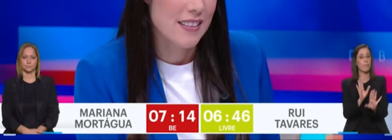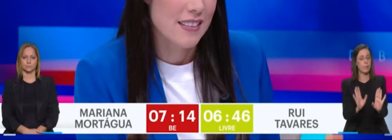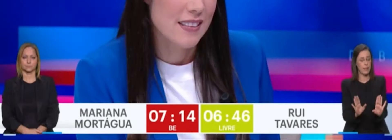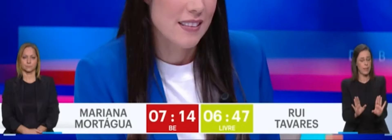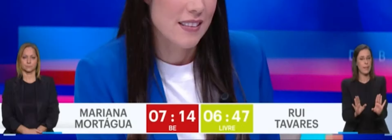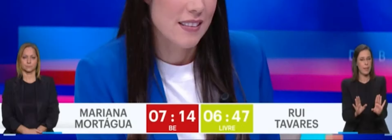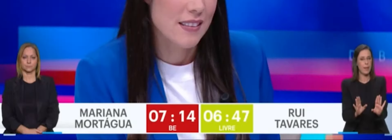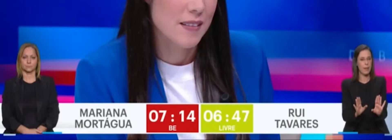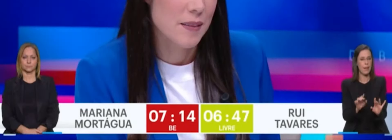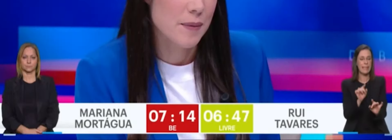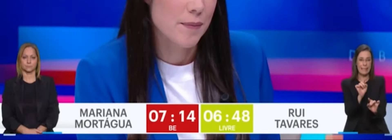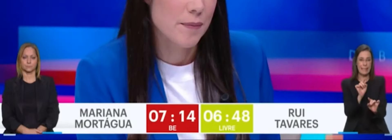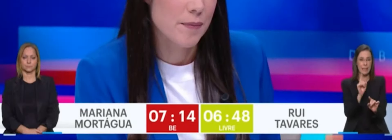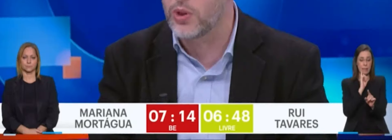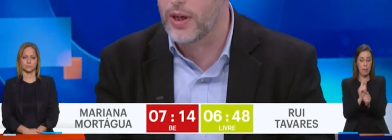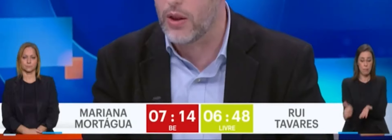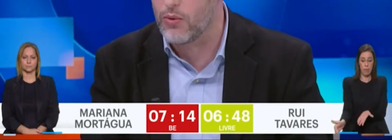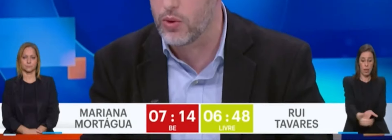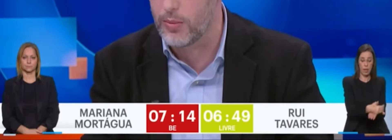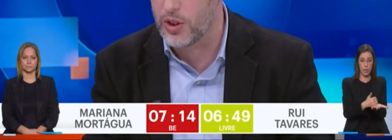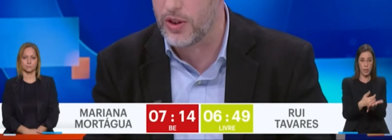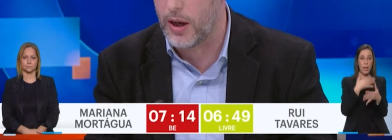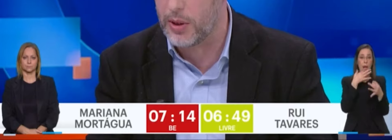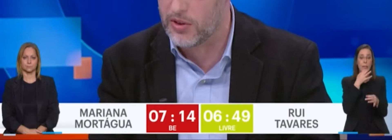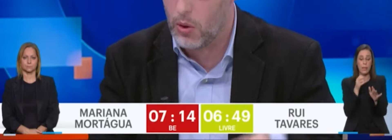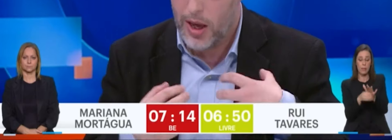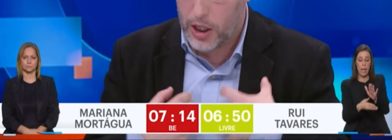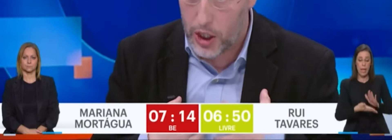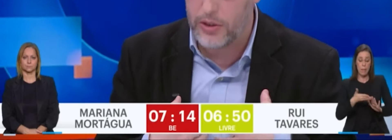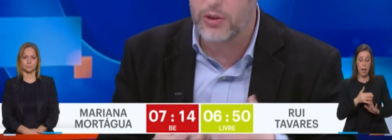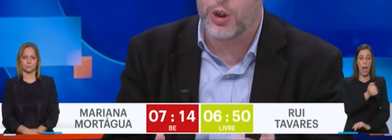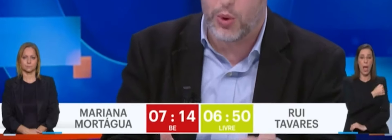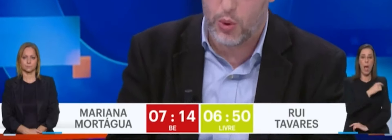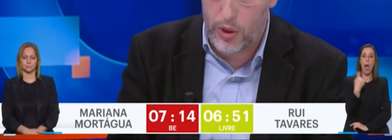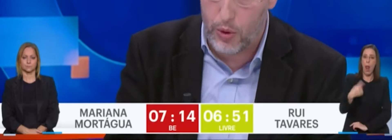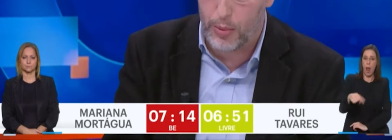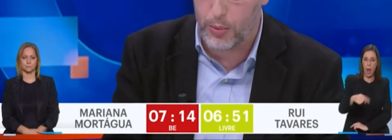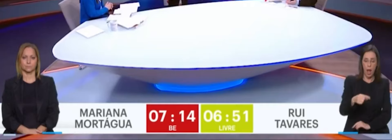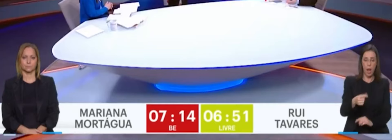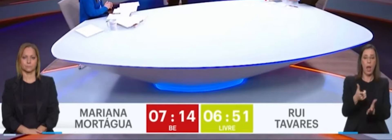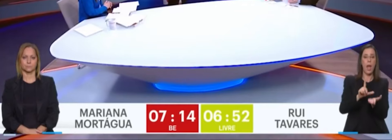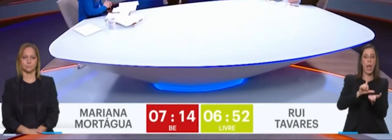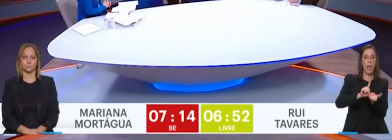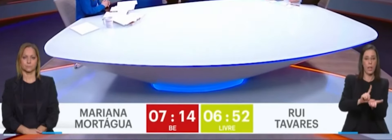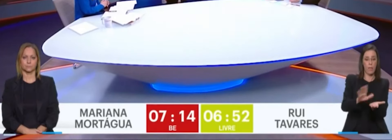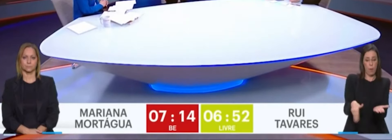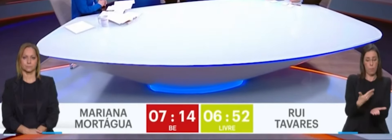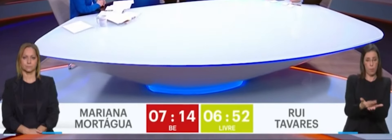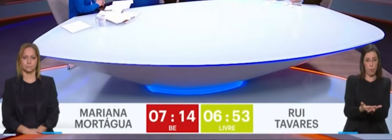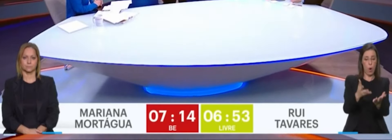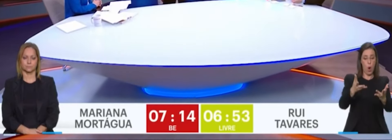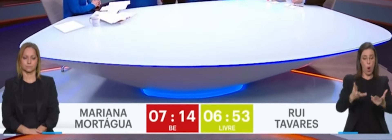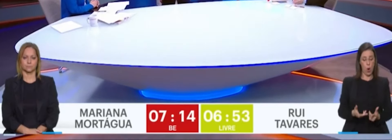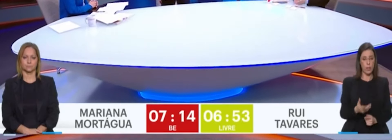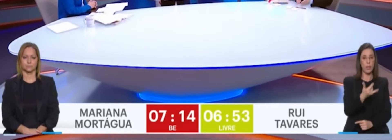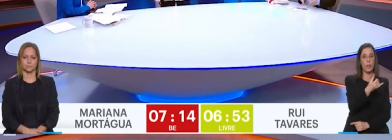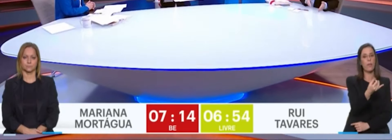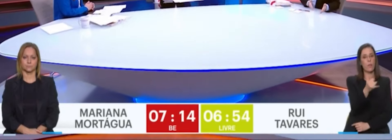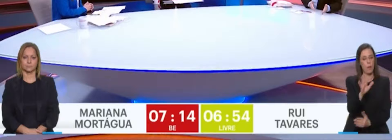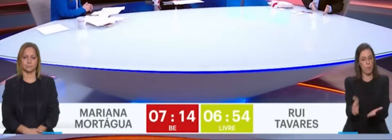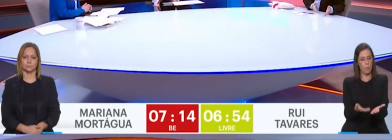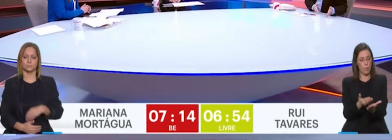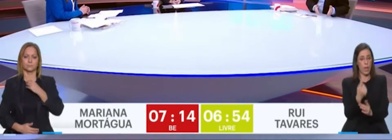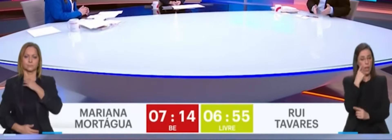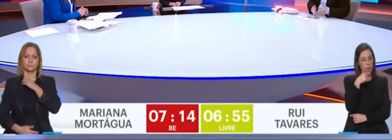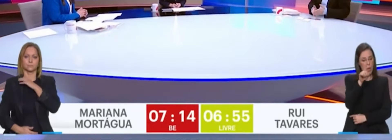que essa receita deve ser consignada um fundo de emergência na habitação que já existe porque o livro propôs neste orçamento para 2024 E